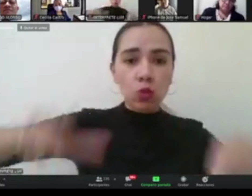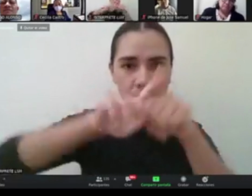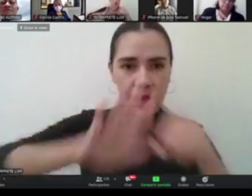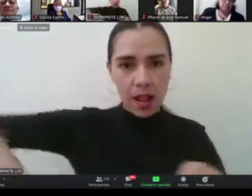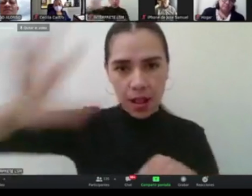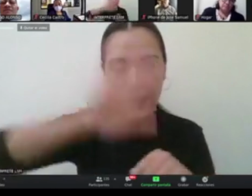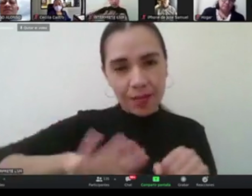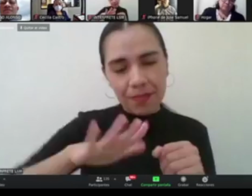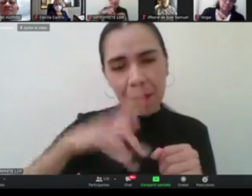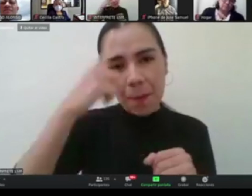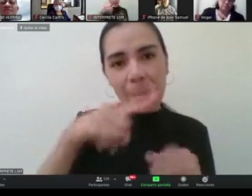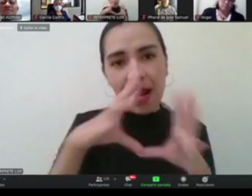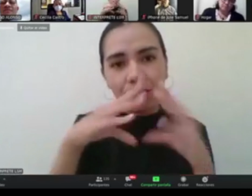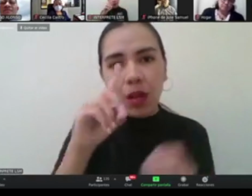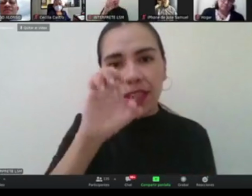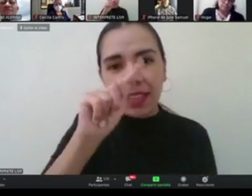detallitos?